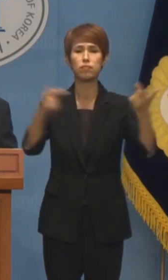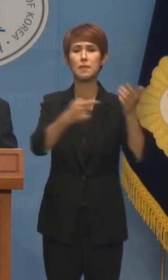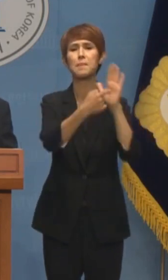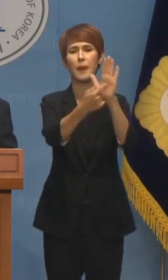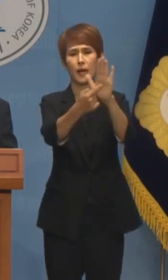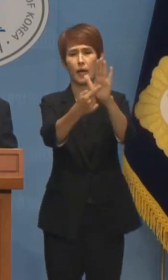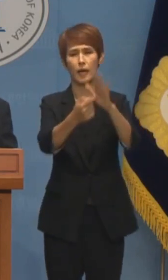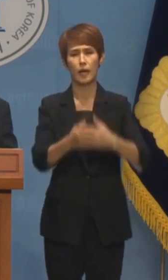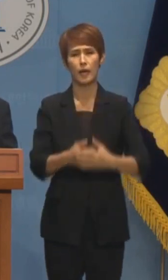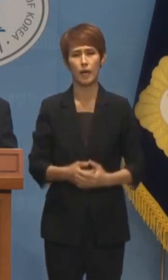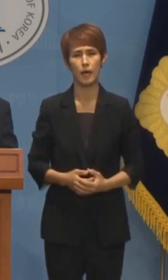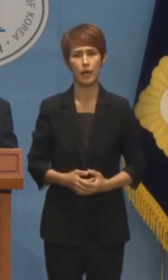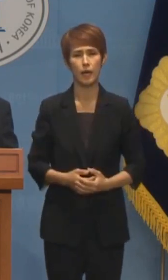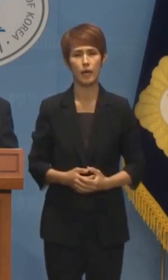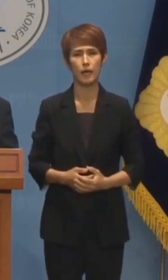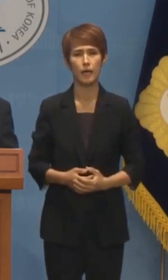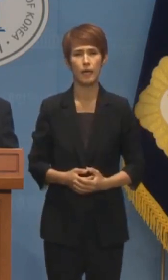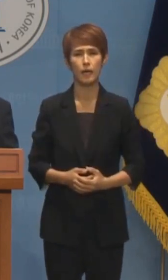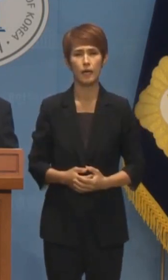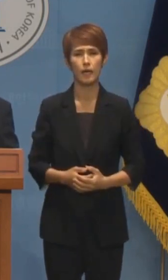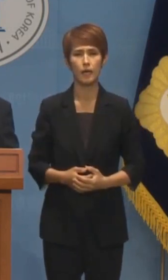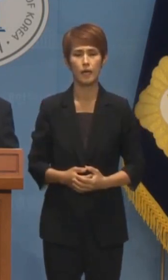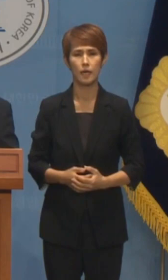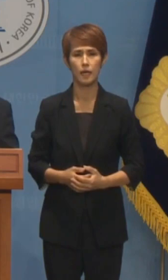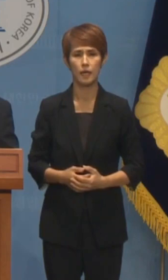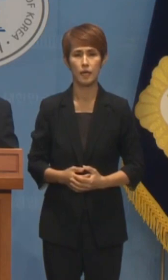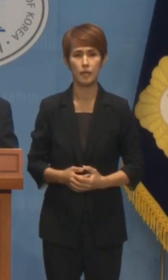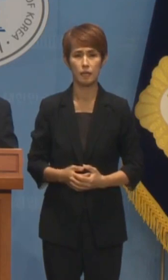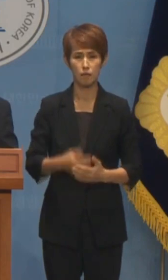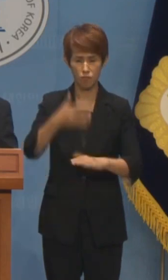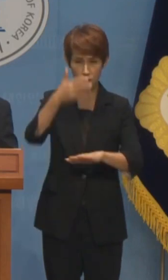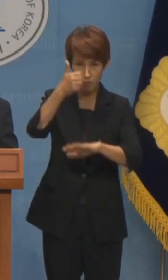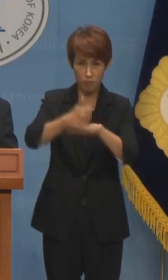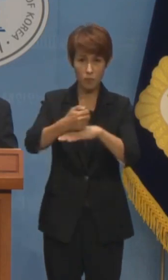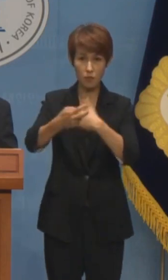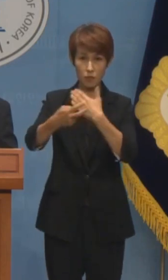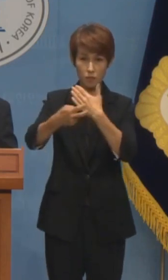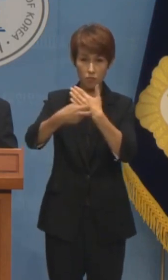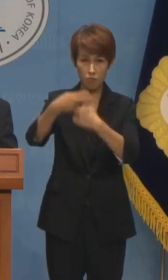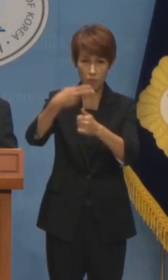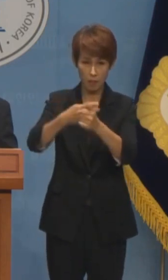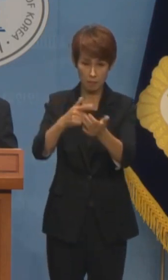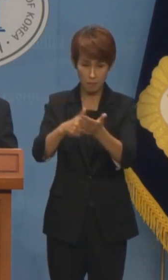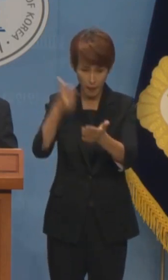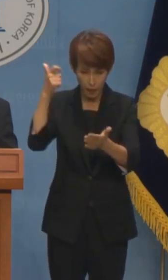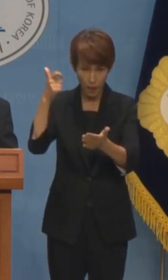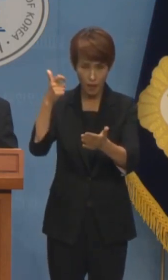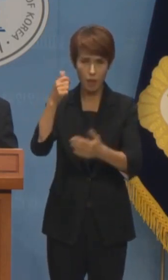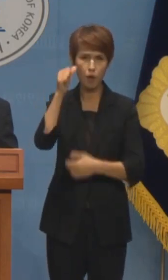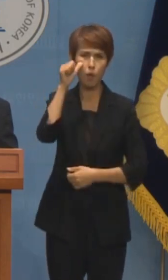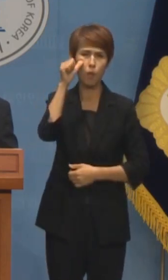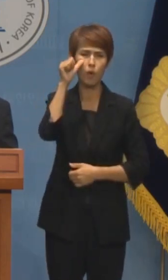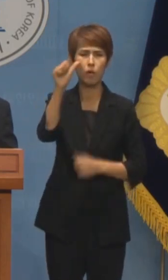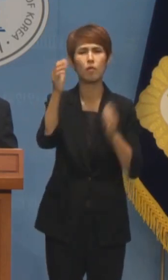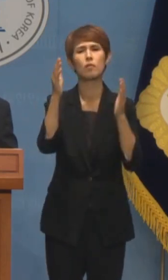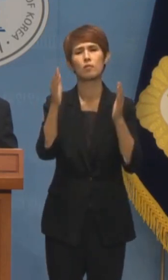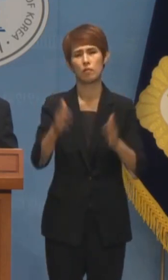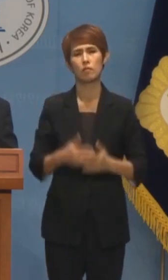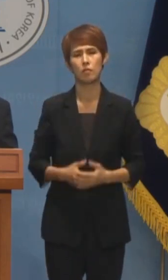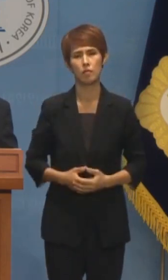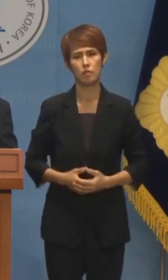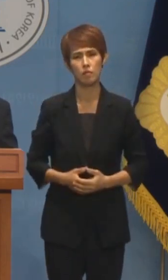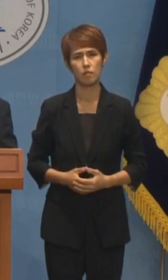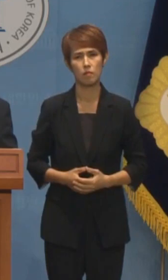무책임한 발표가 초래한 의료 공백 사태는 5개월째 지속되고 있고 현장을